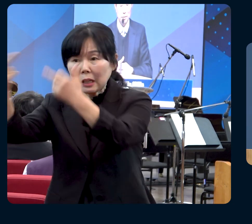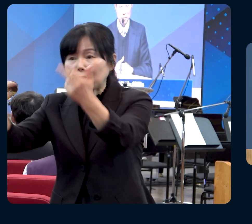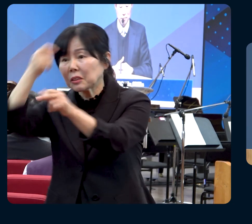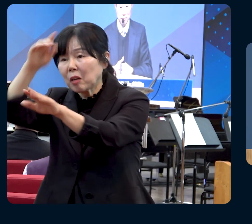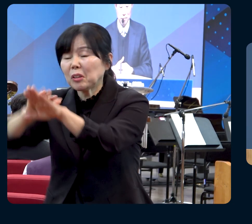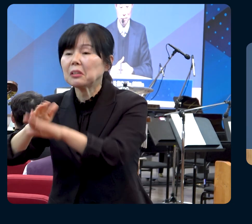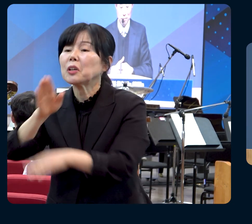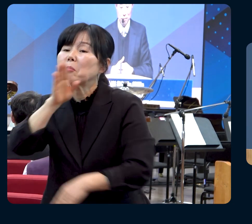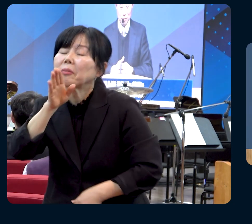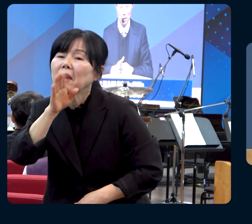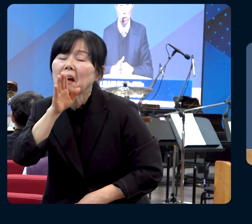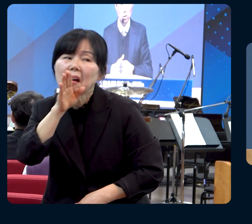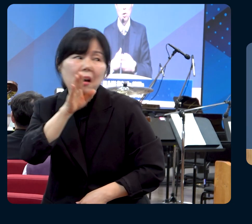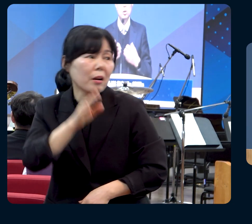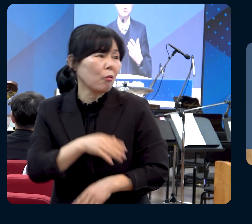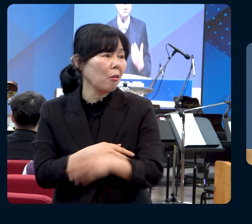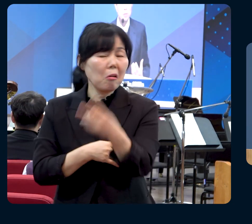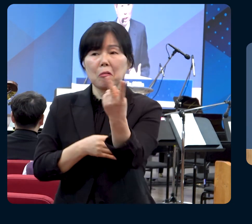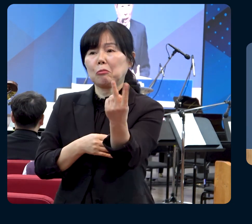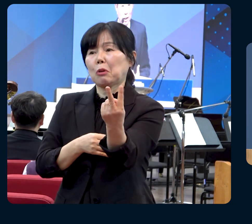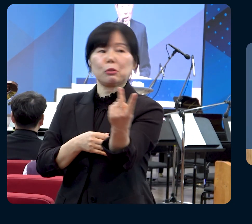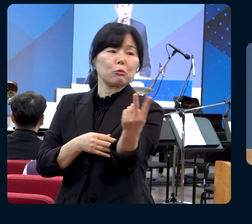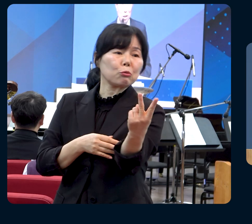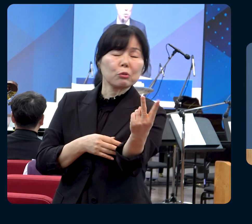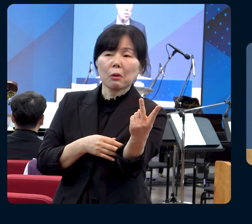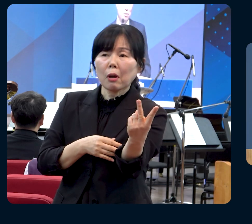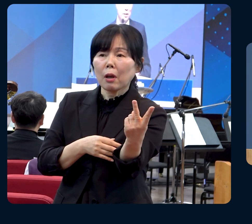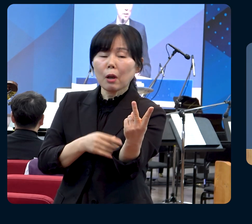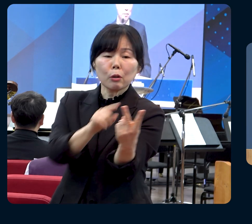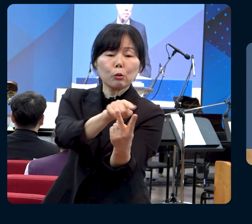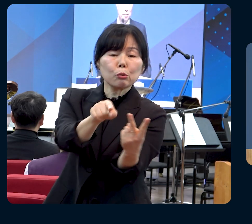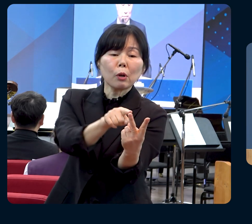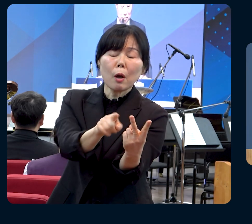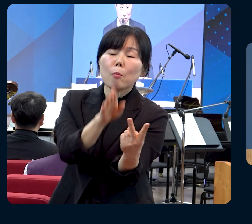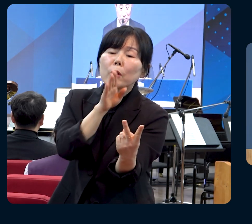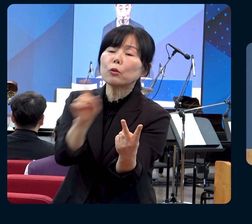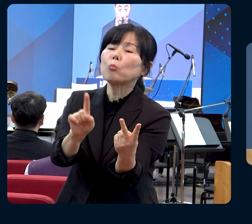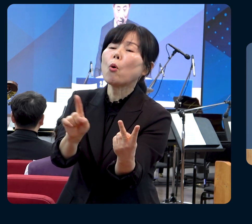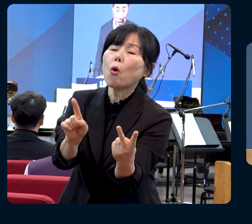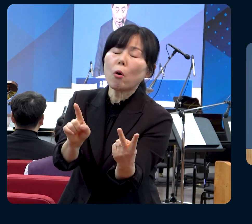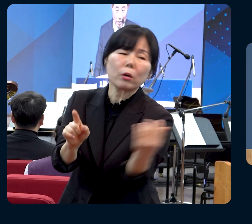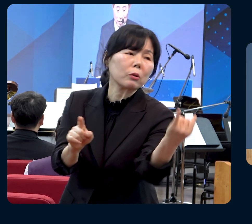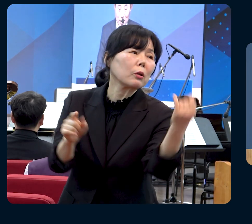때문에 어떤 것이 옳습니까? 이렇게 묻는 거예요.